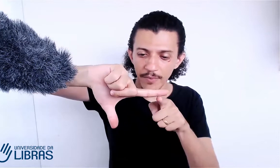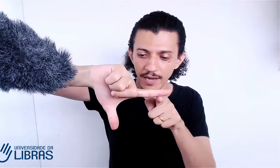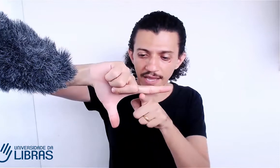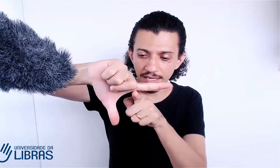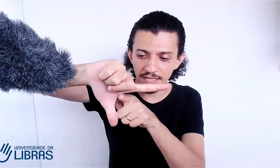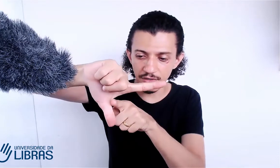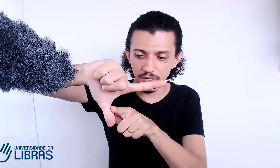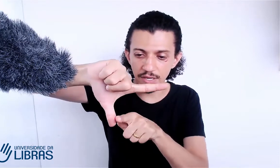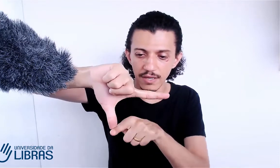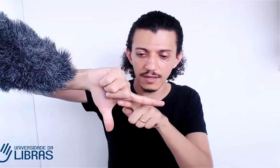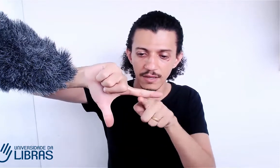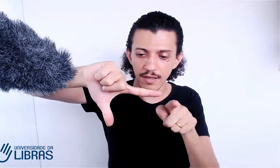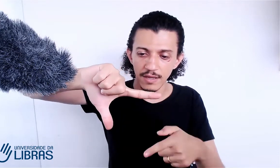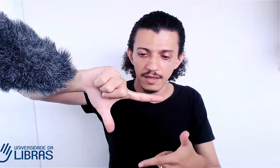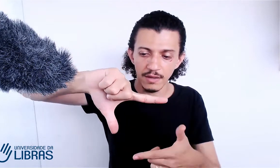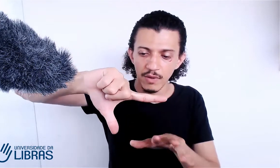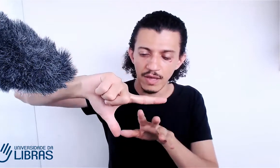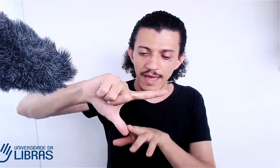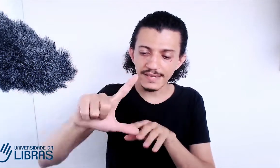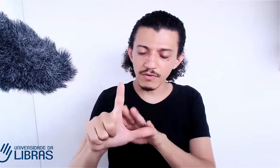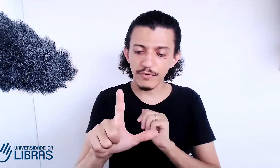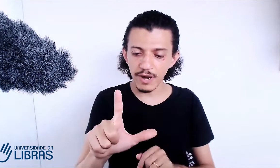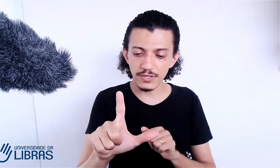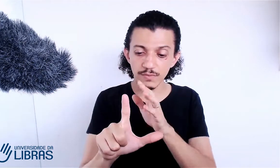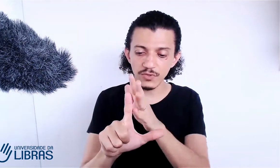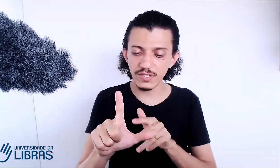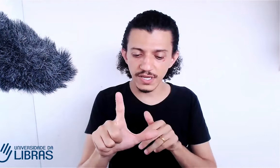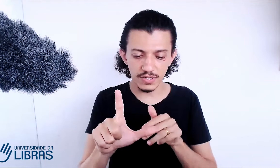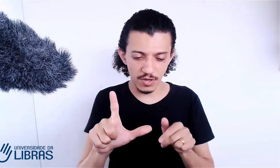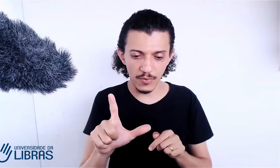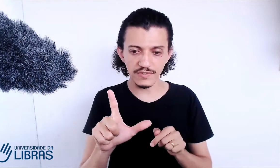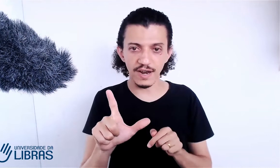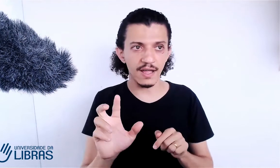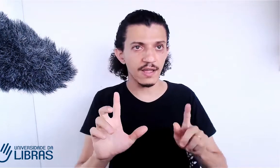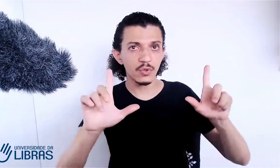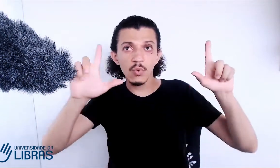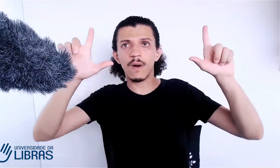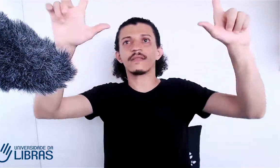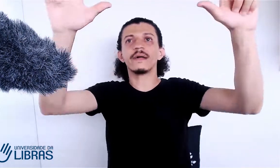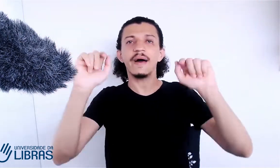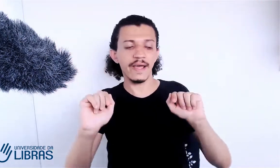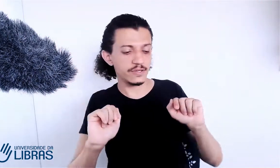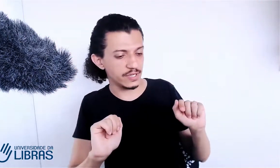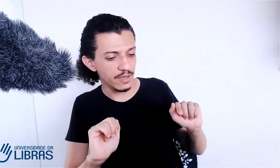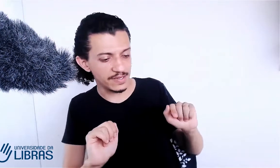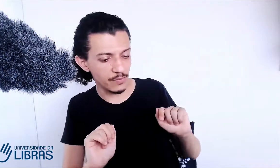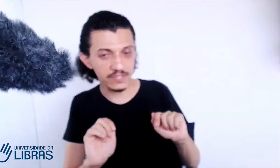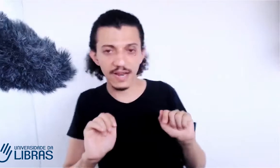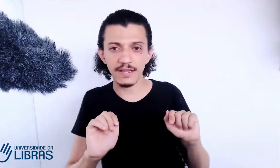Porque ele tem esse ângulo aqui. Então, essa configuração de mão diz isso. Então, eu posso falar de um quadro na parede, mas eu posso falar